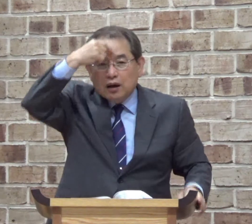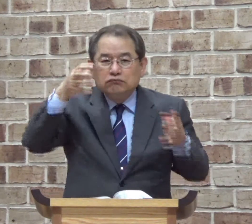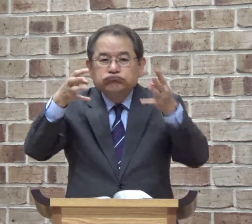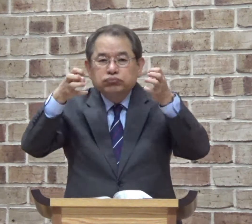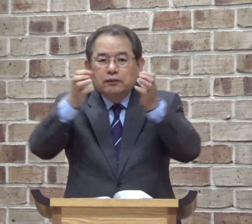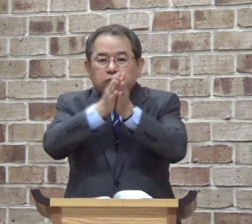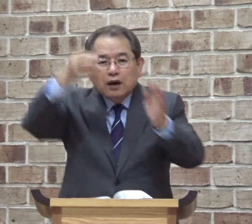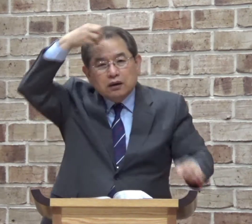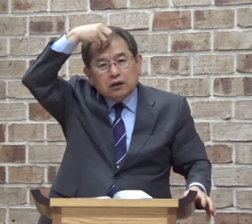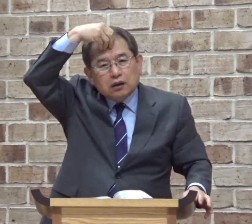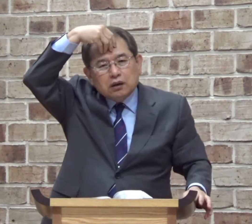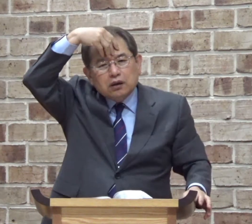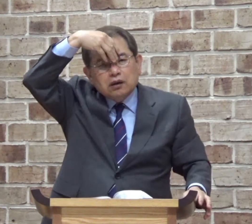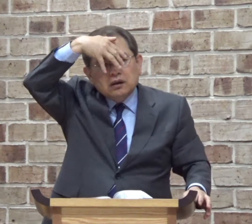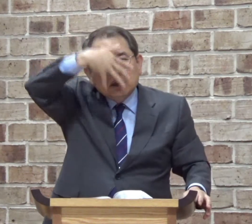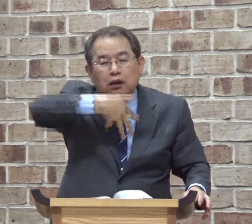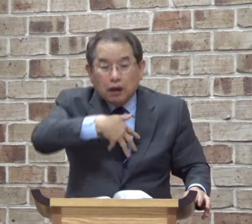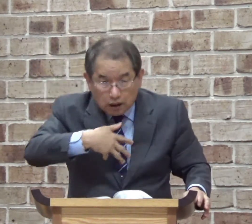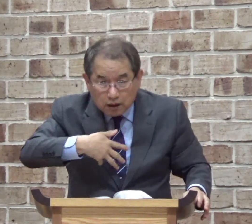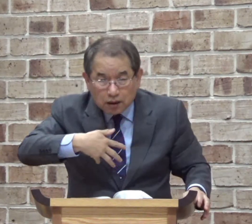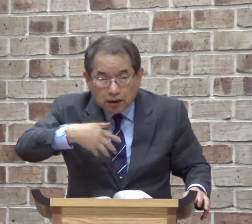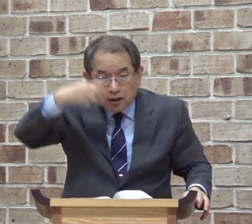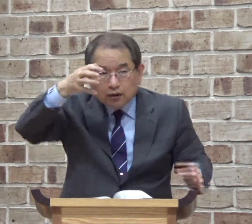하나님의 법을 거역하다가 이마에 문둥병이 시작됩니다.